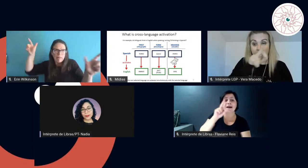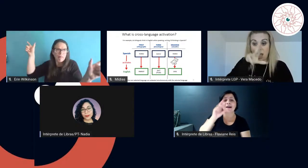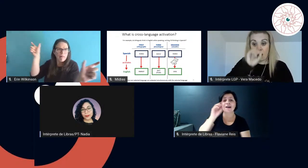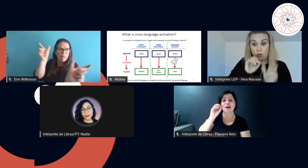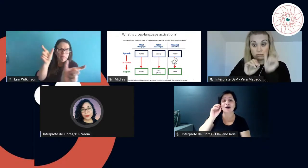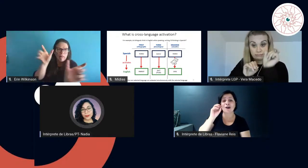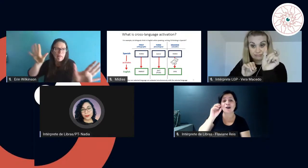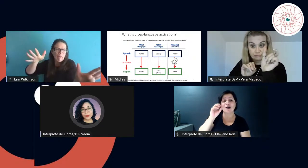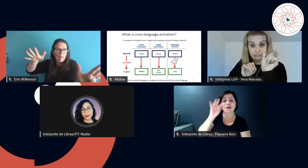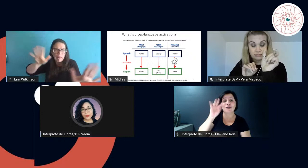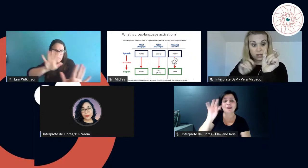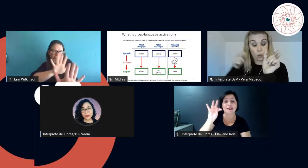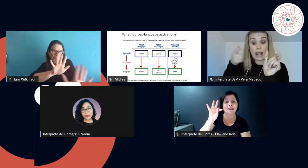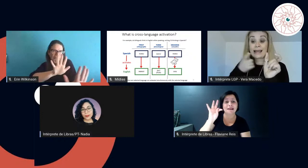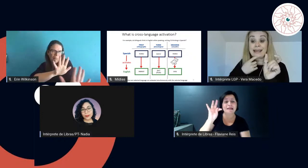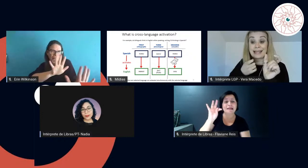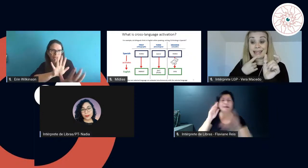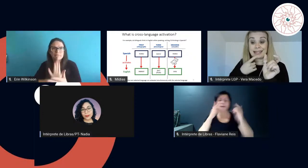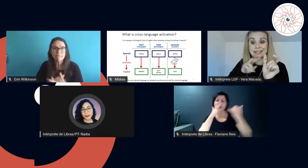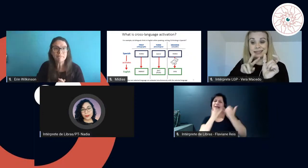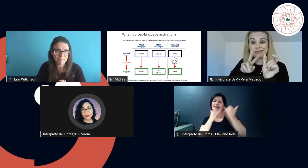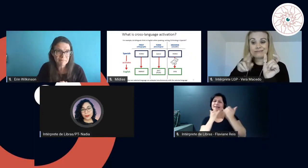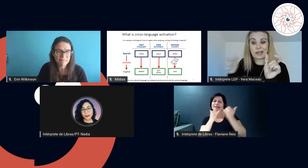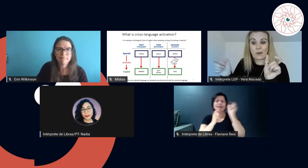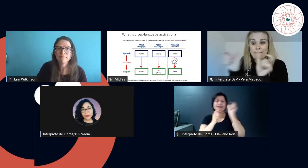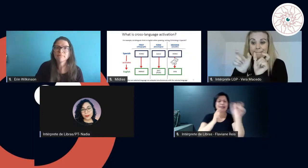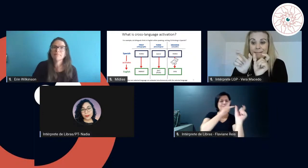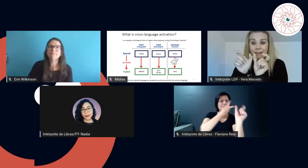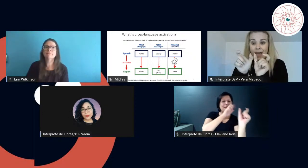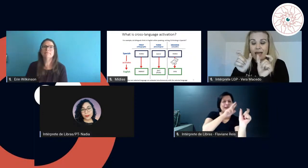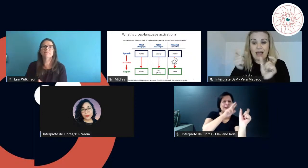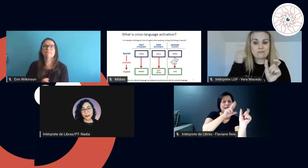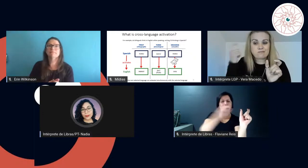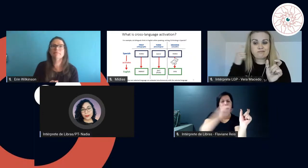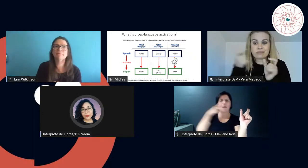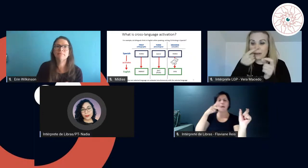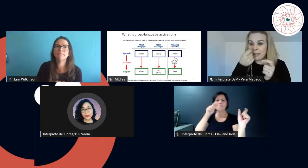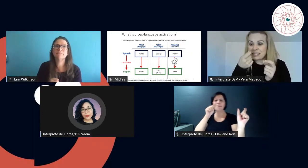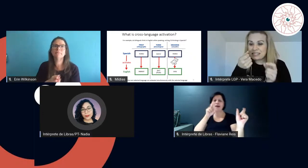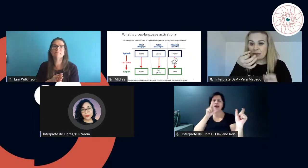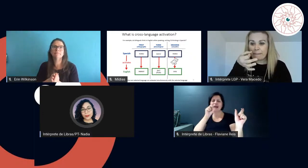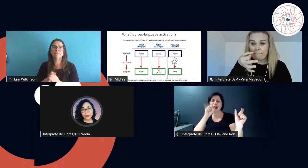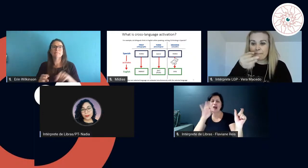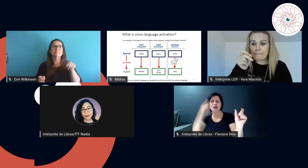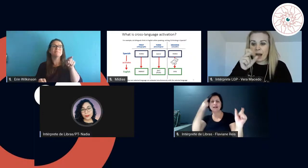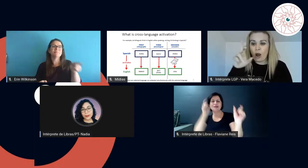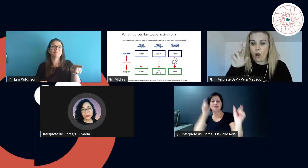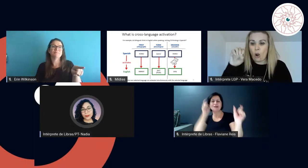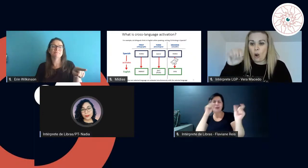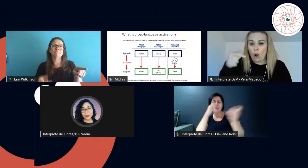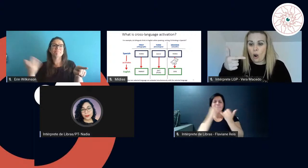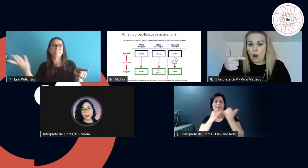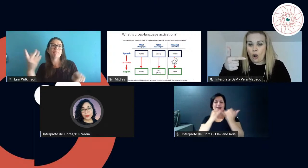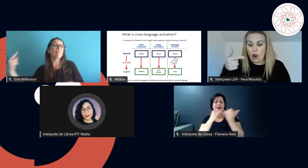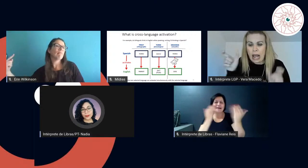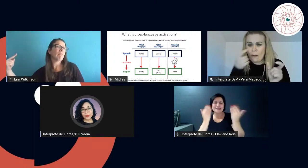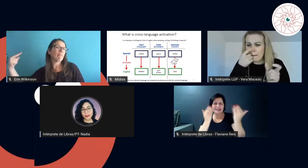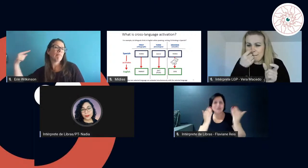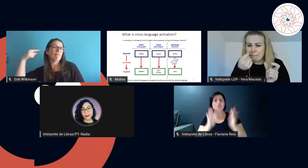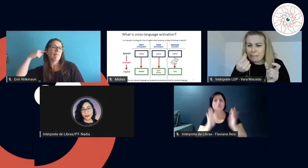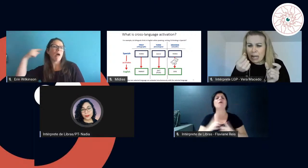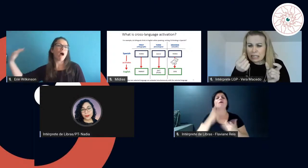perror em inglês, parror. São palavras um tanto